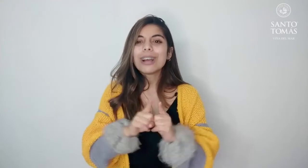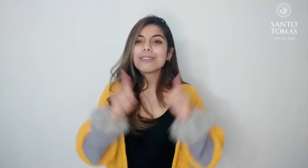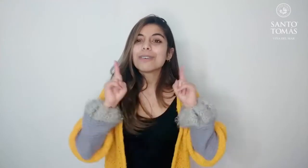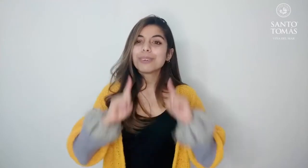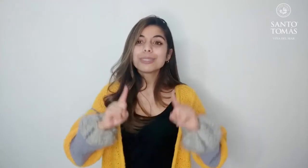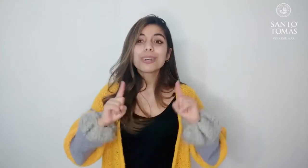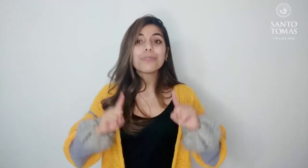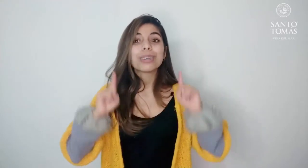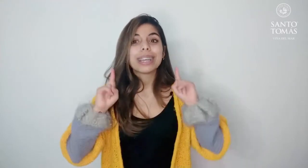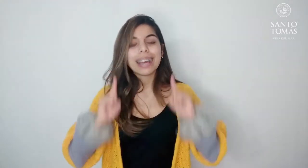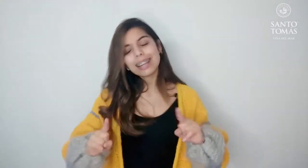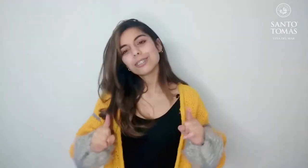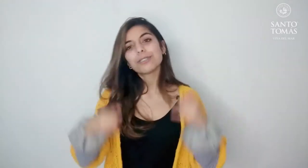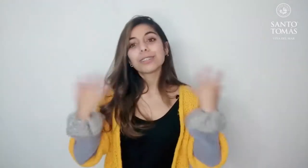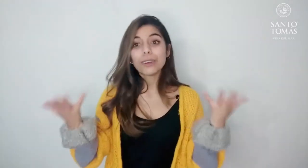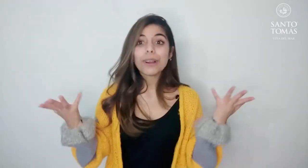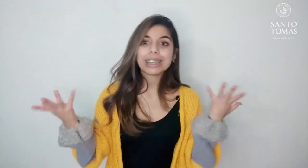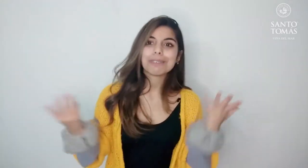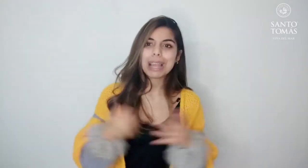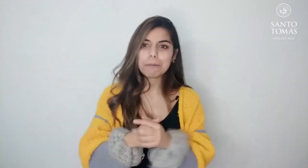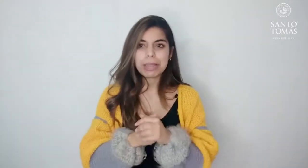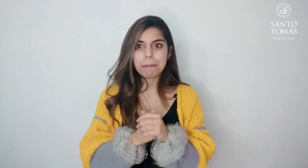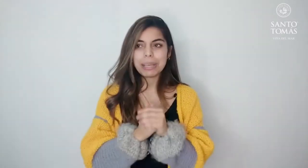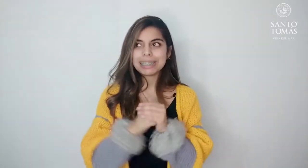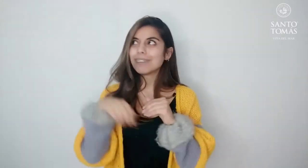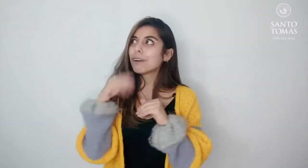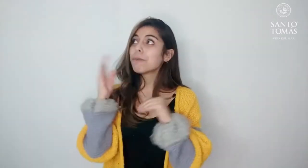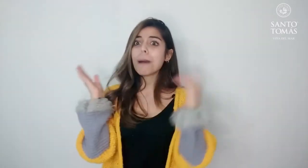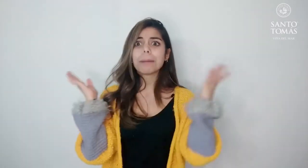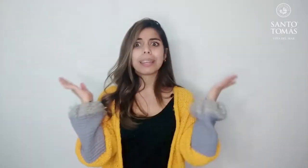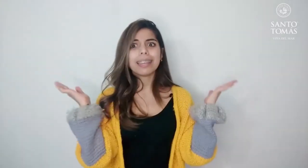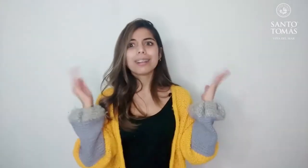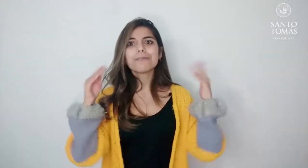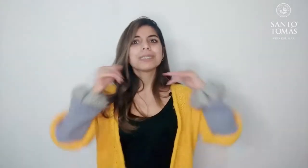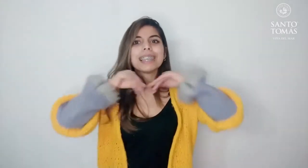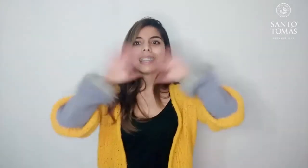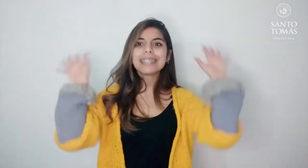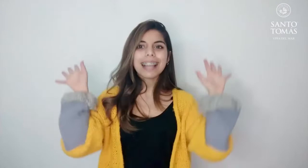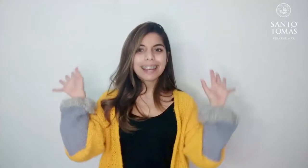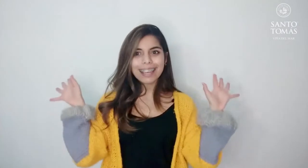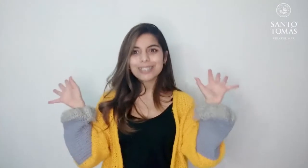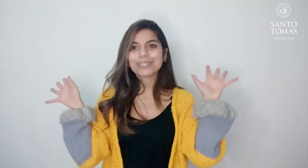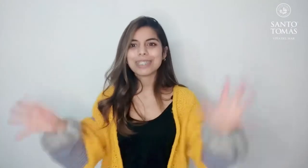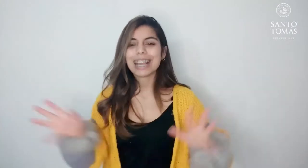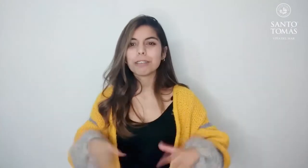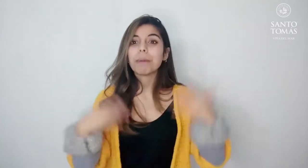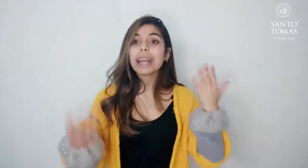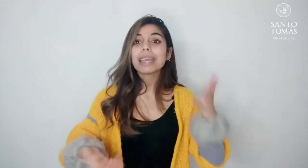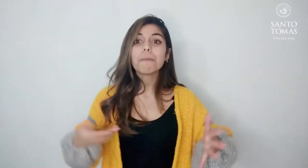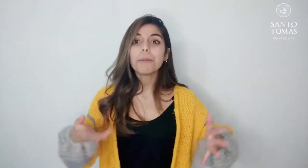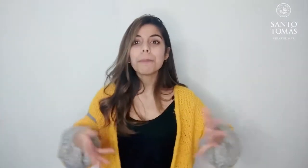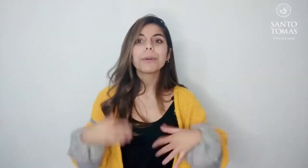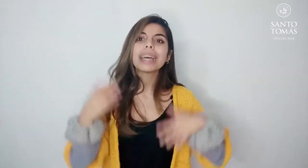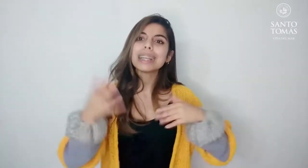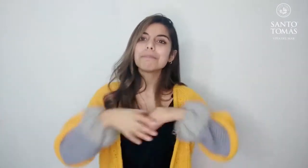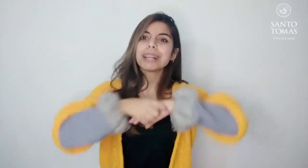ayuda mucho a comunicarnos, sobre todo con el tema de la pandemia. Así que vamos a aprender cómo se dicen las redes sociales, para que después puedan ir